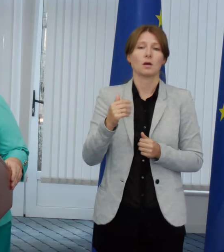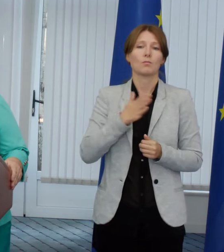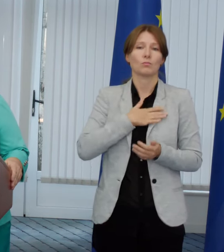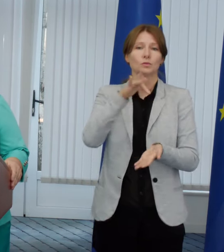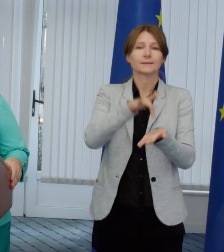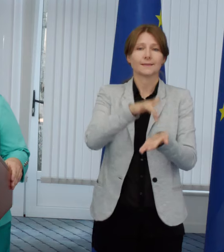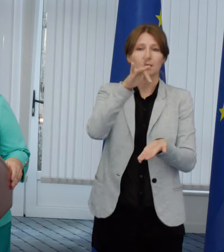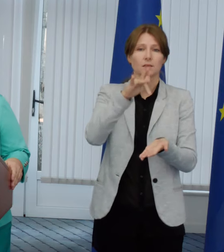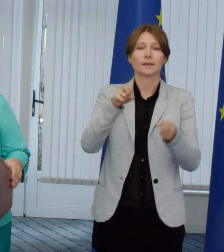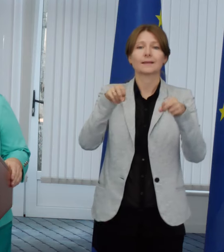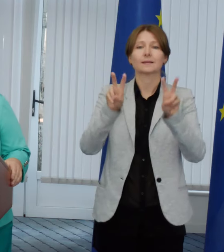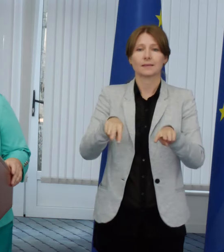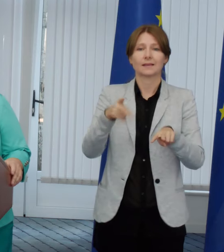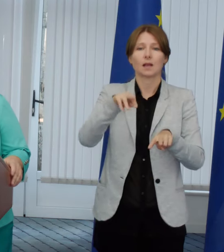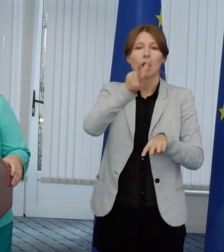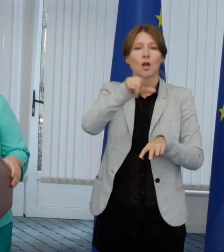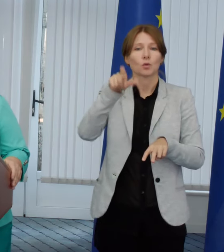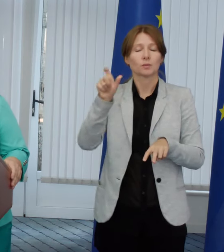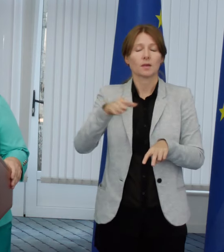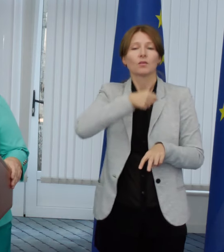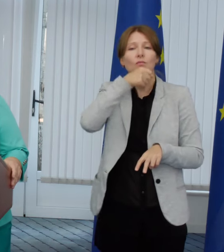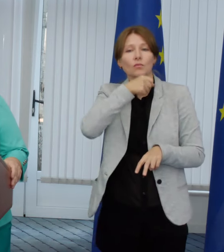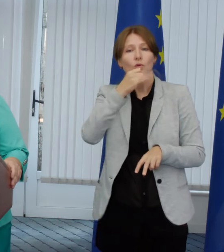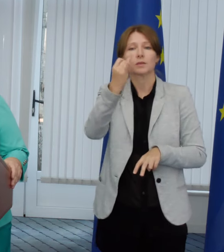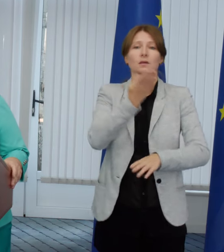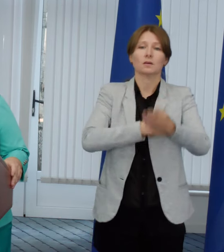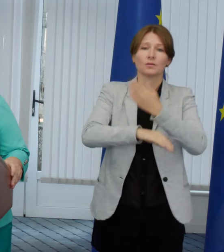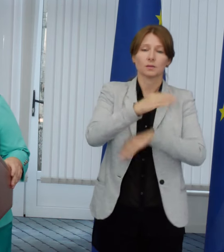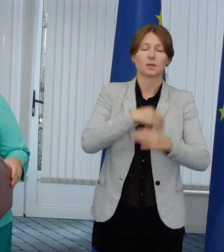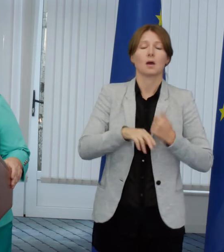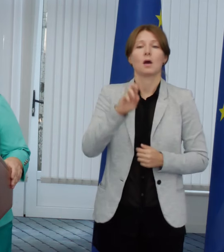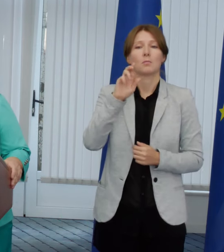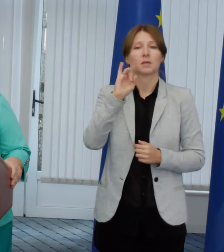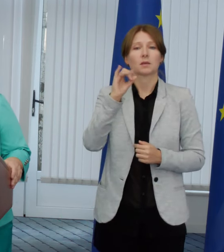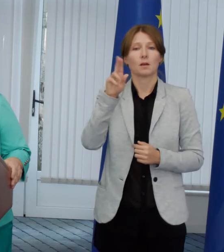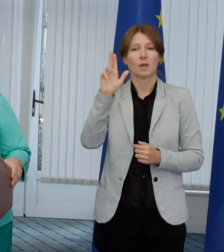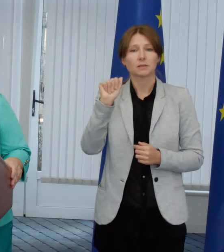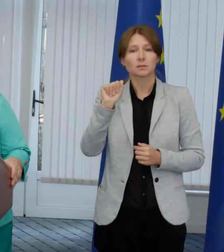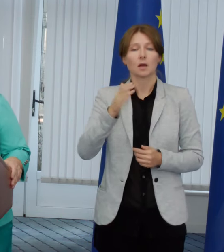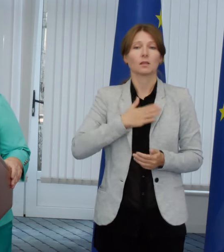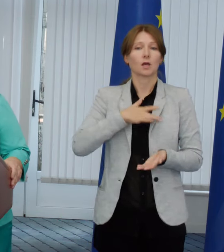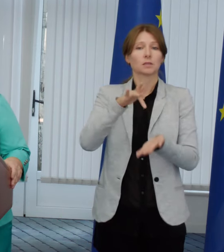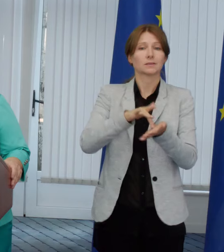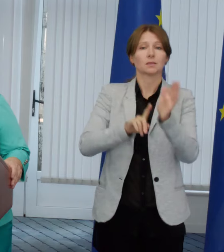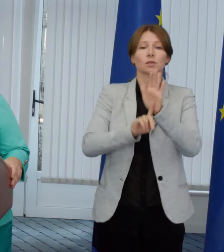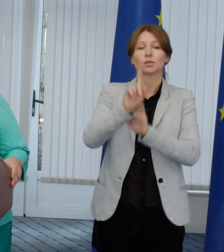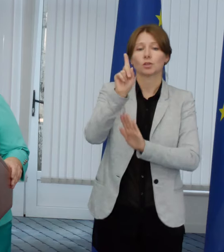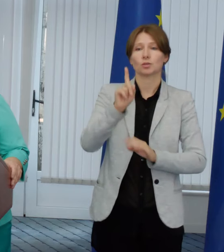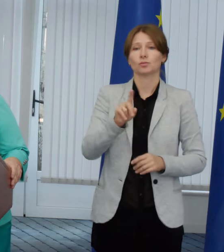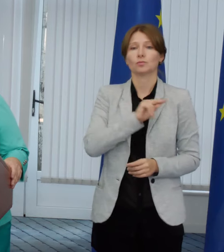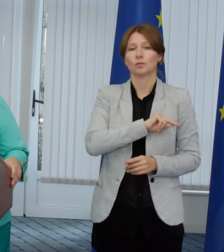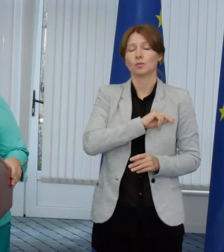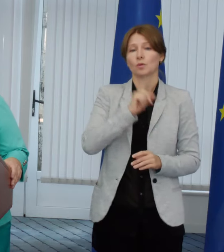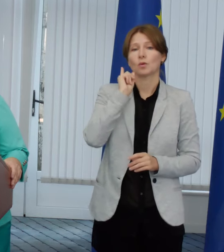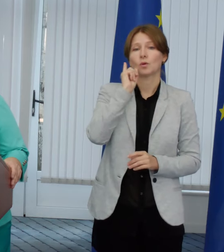Plasament pentru persoane vârstnice și dizabilități din satul Sada Clia, raionul Basarabeasca. Centrul nostru și-a început activitatea în